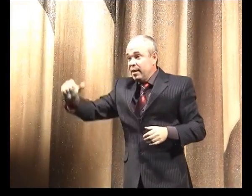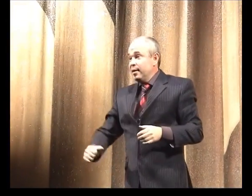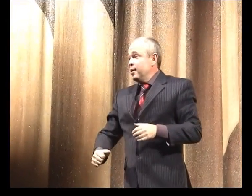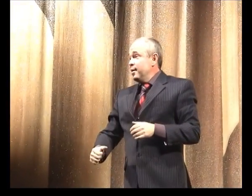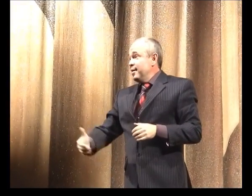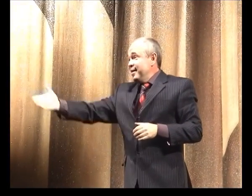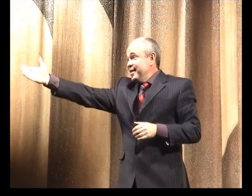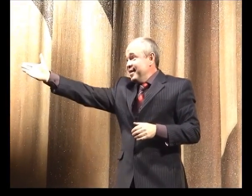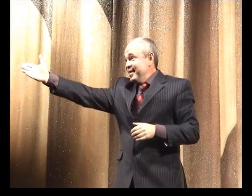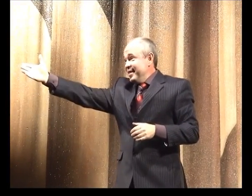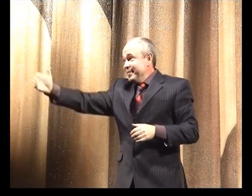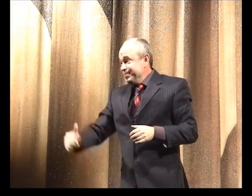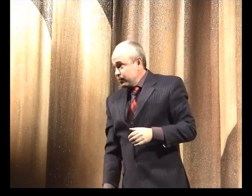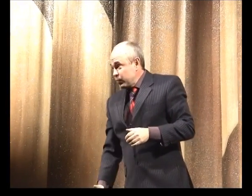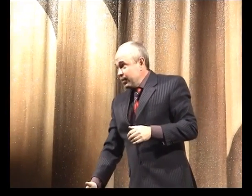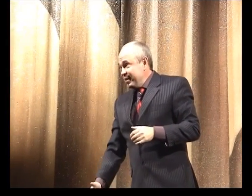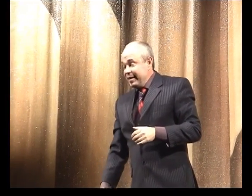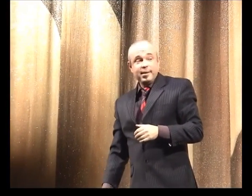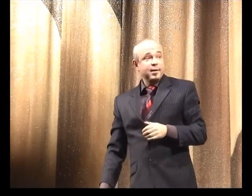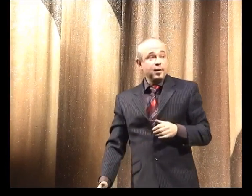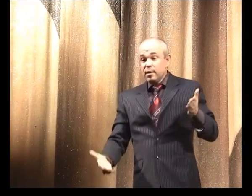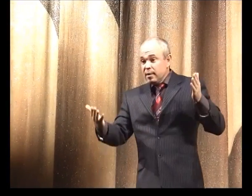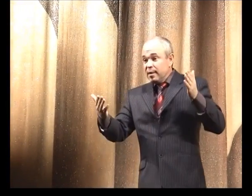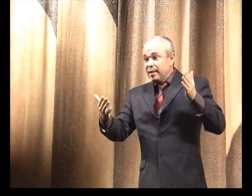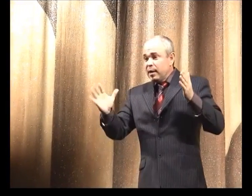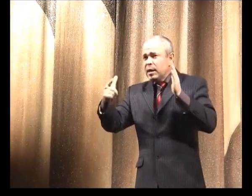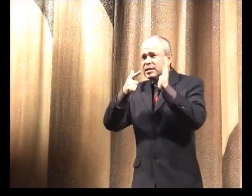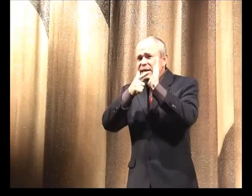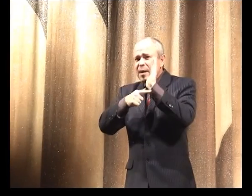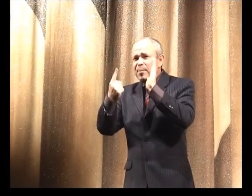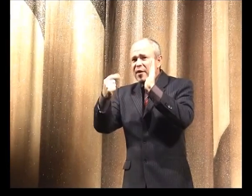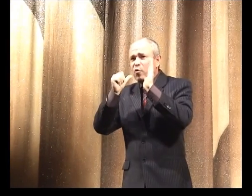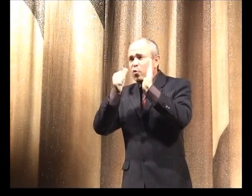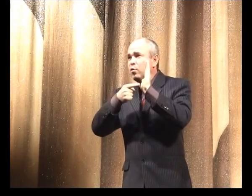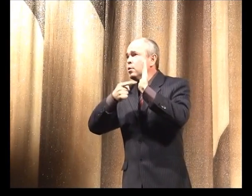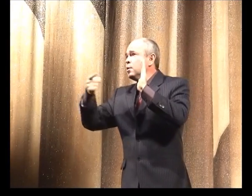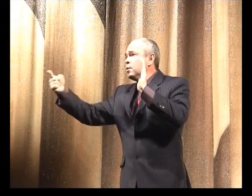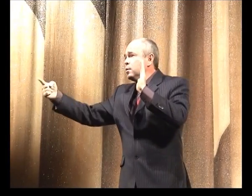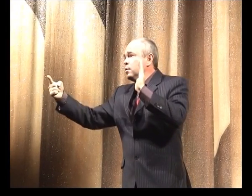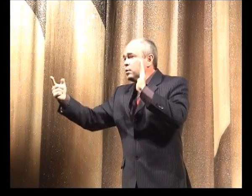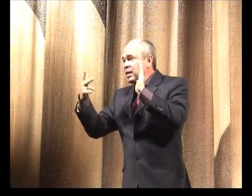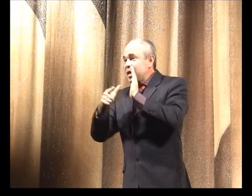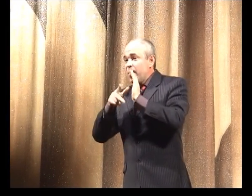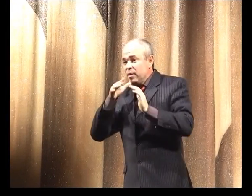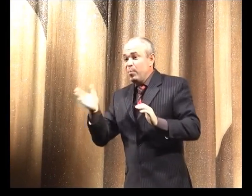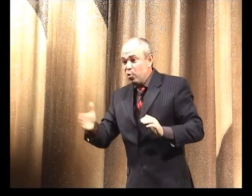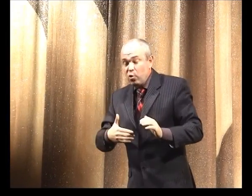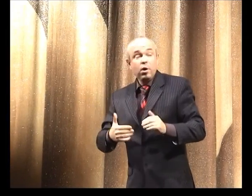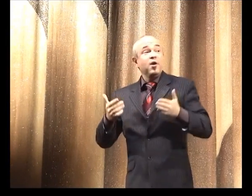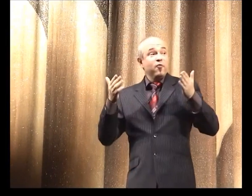сейчас сидит, да, и вот она, молодая у нас Славина. Сидим, вторая. Семьдесят первый год. Тридцать семь лет